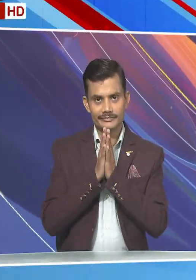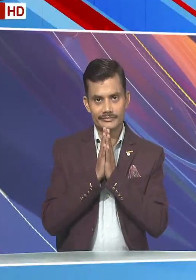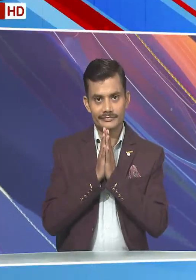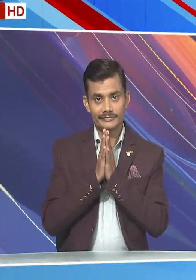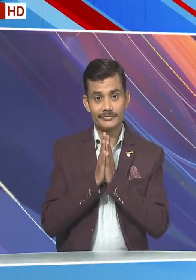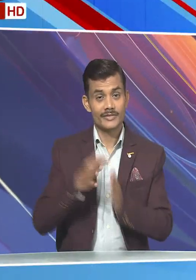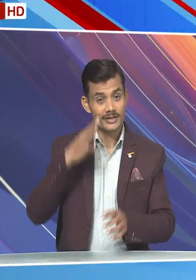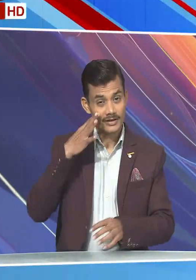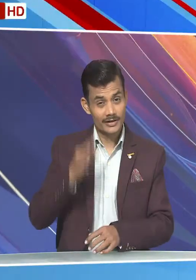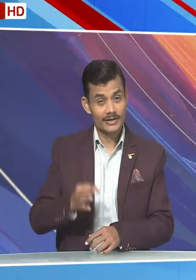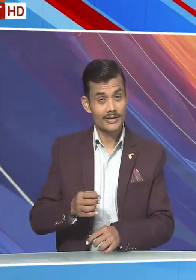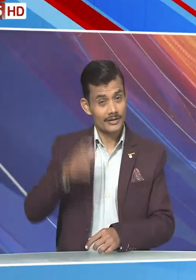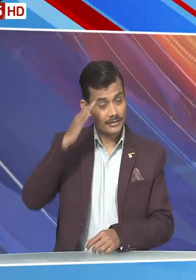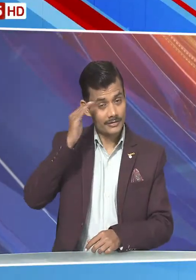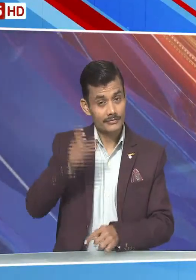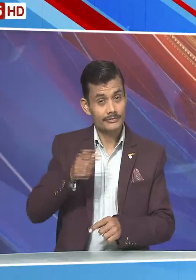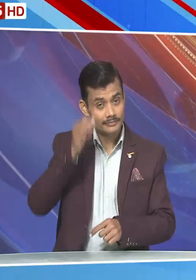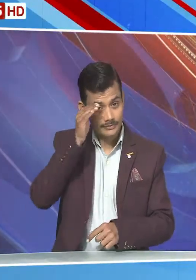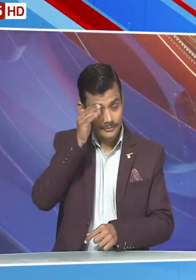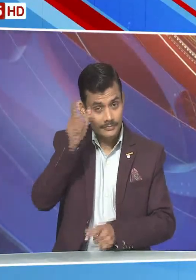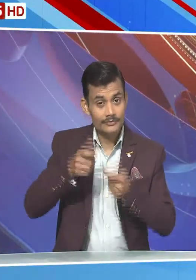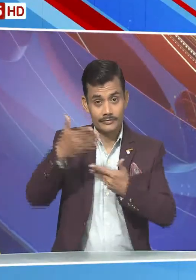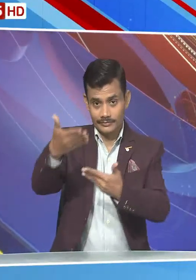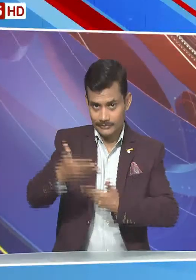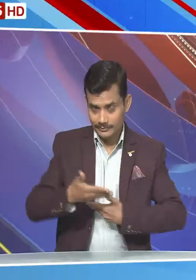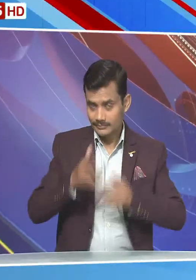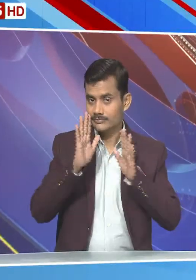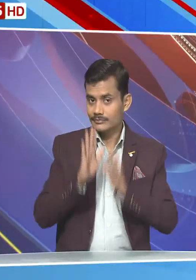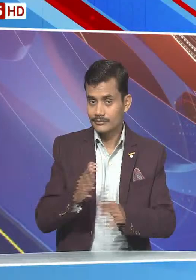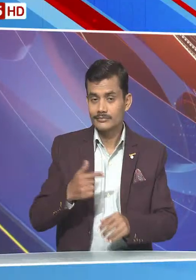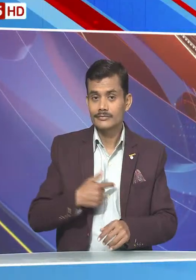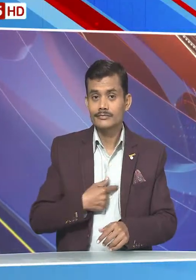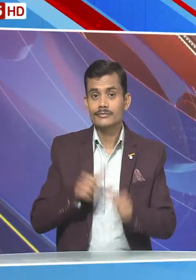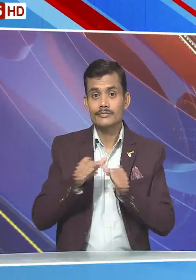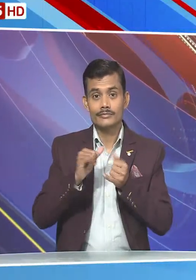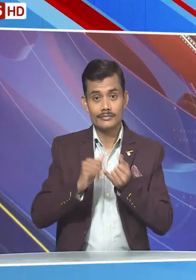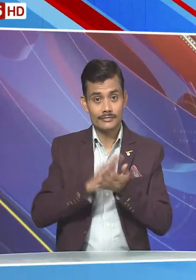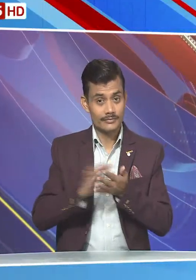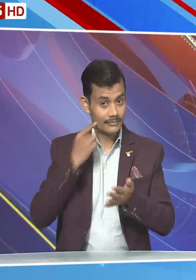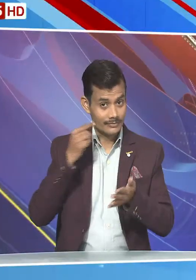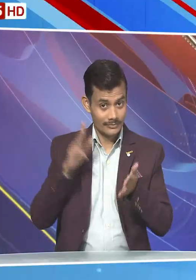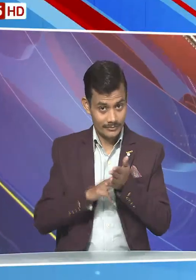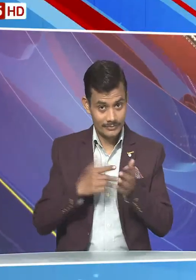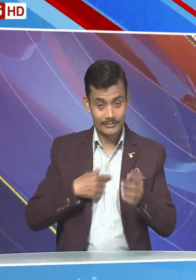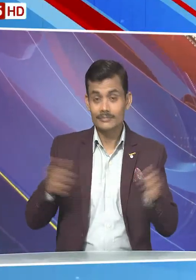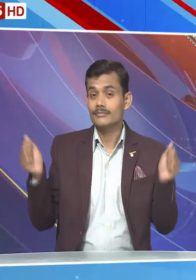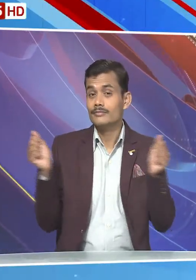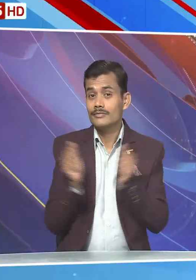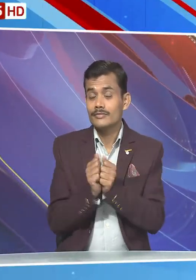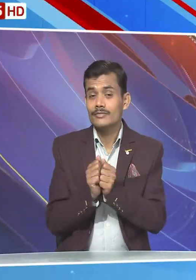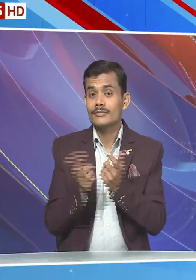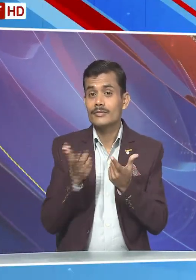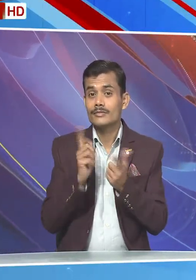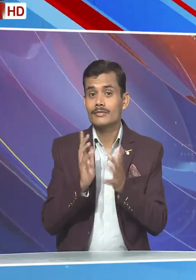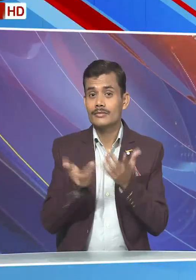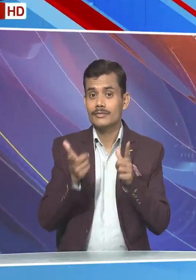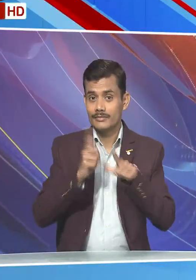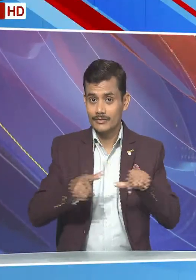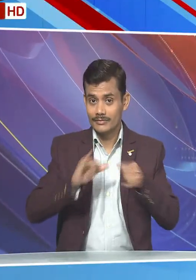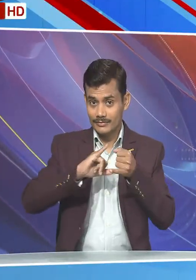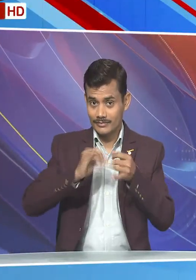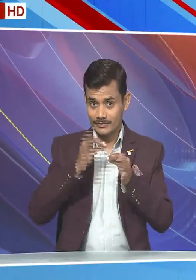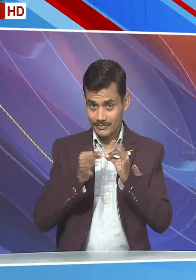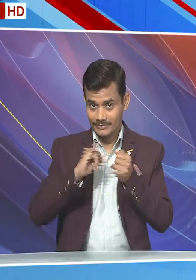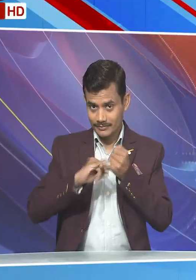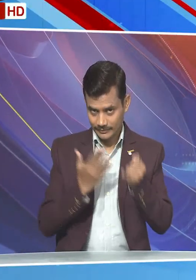नमस्कार। इस विशेष बुलेटिन में आप सभी का बहुत बहुत स्वागत है। मैं हूं असीम मिश्रा और मेरे साथ हैं मेरे सहयोगी